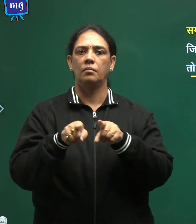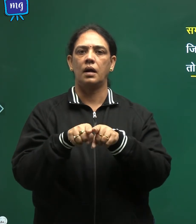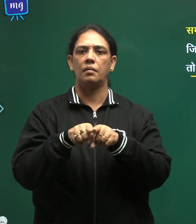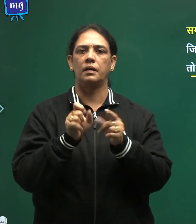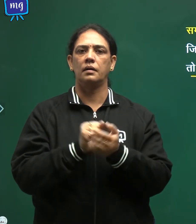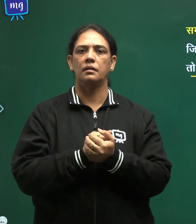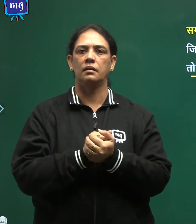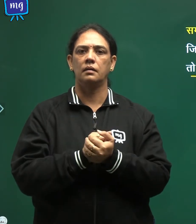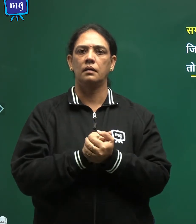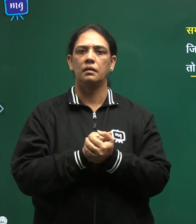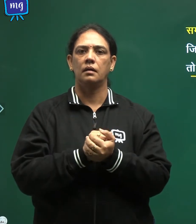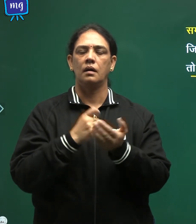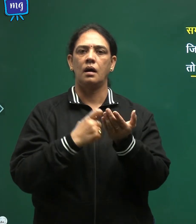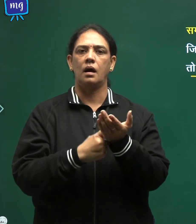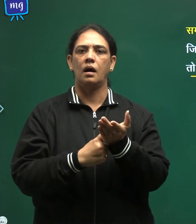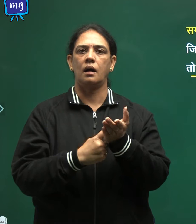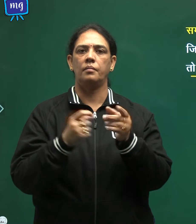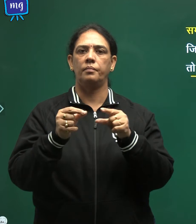बराबर RP